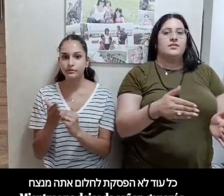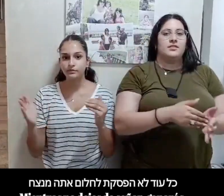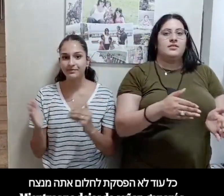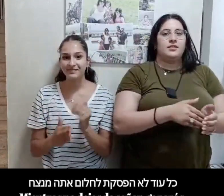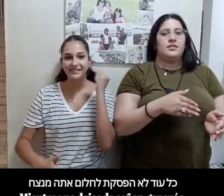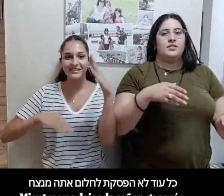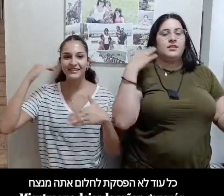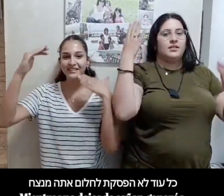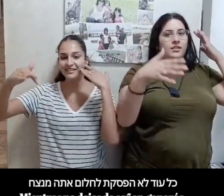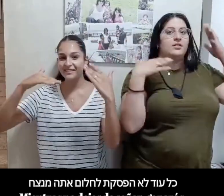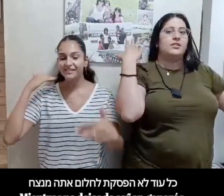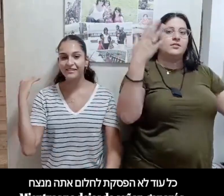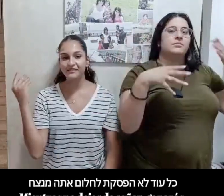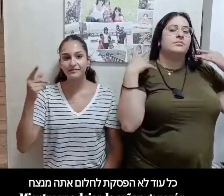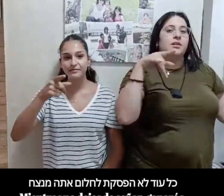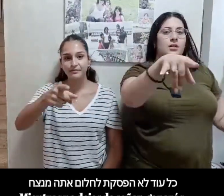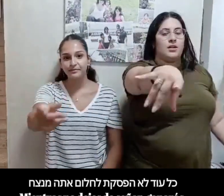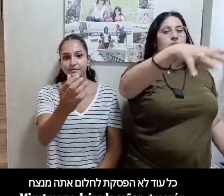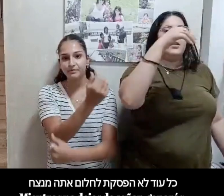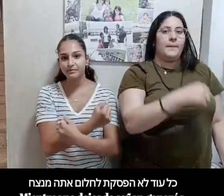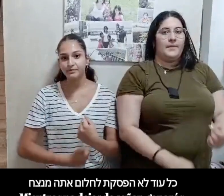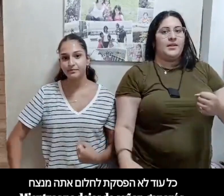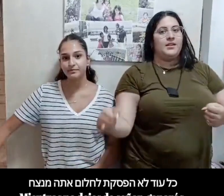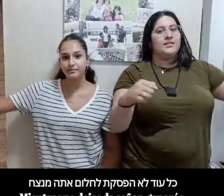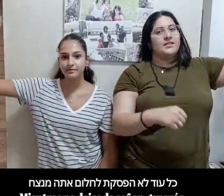על החלום, אתה מנצח.